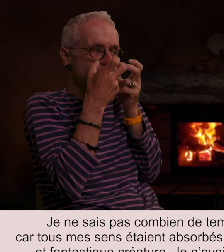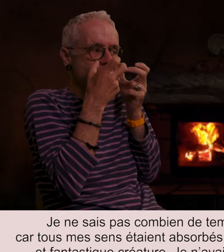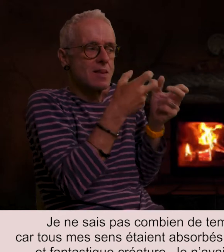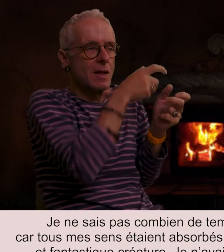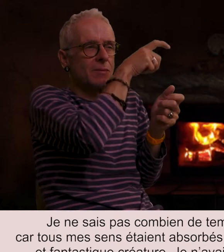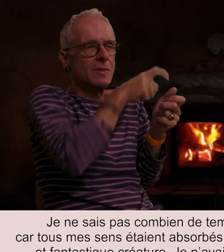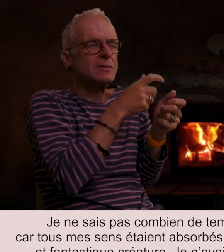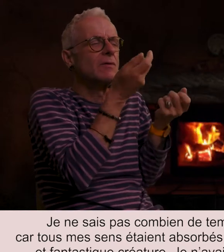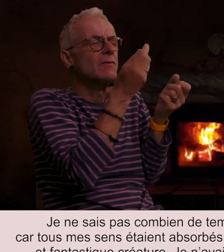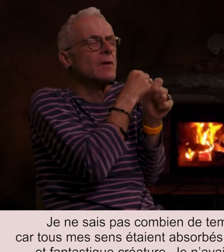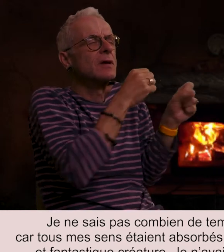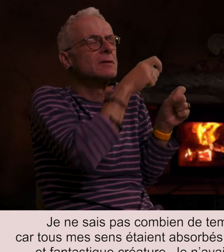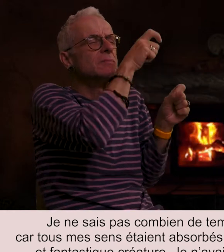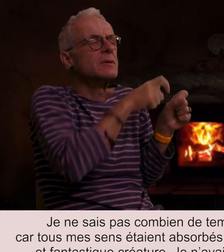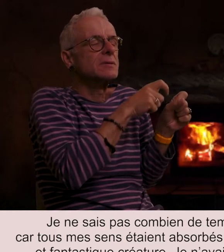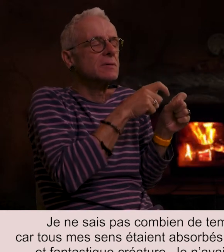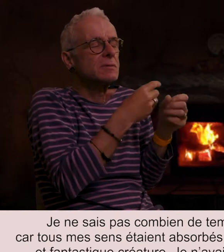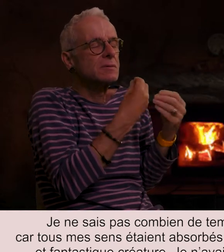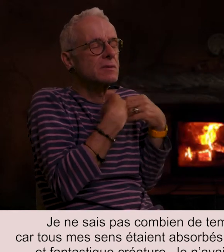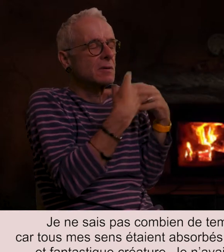mystérieuse et fantastique créature